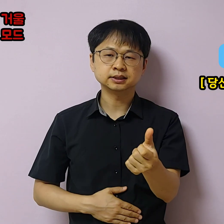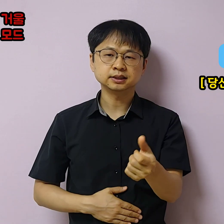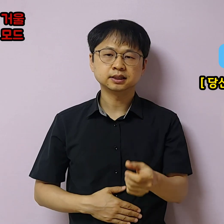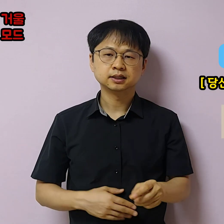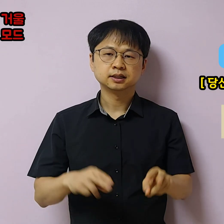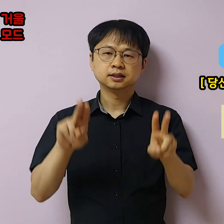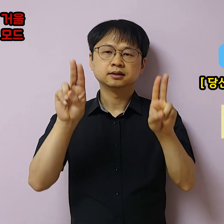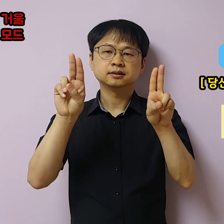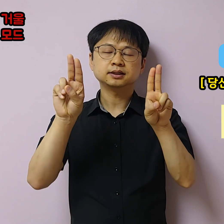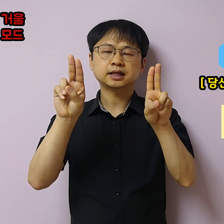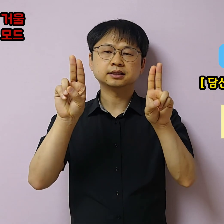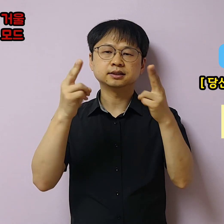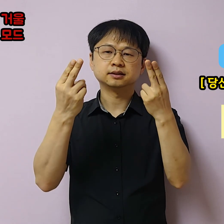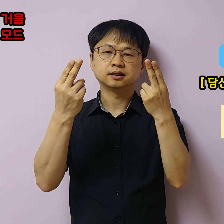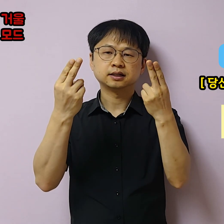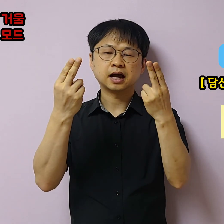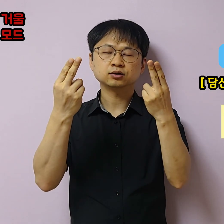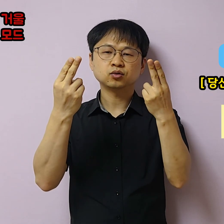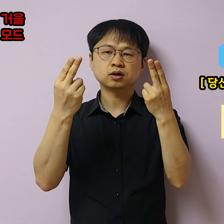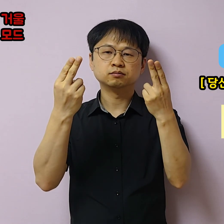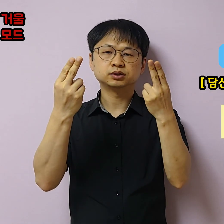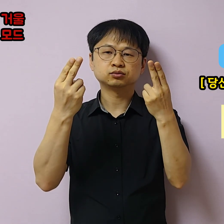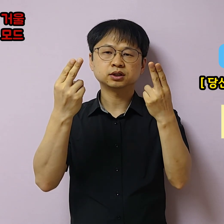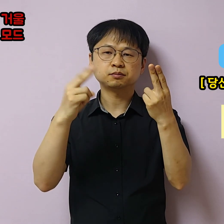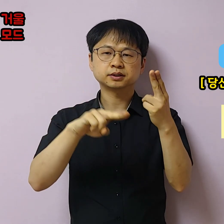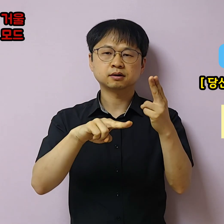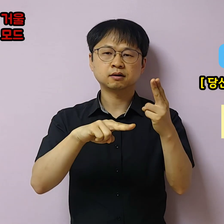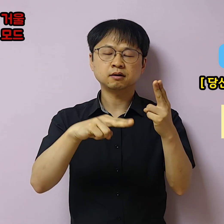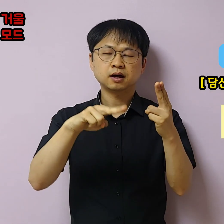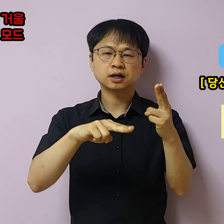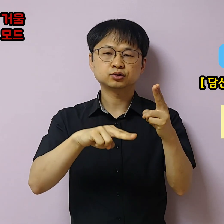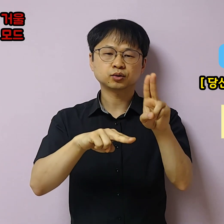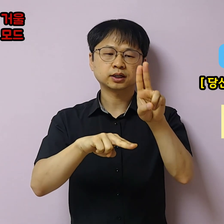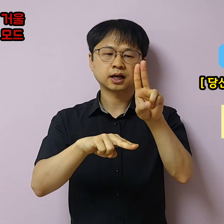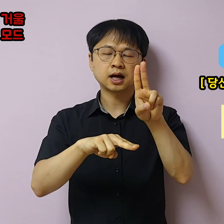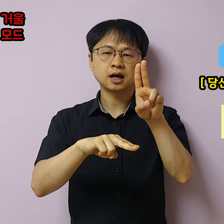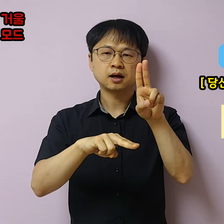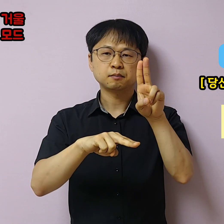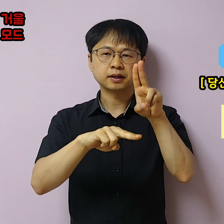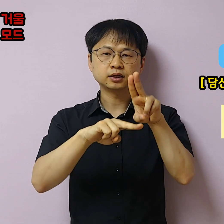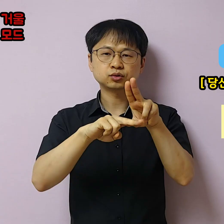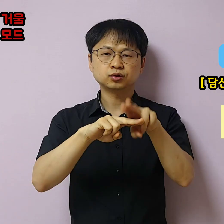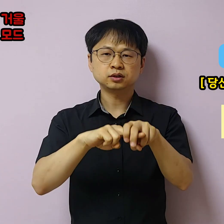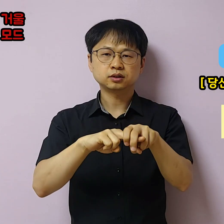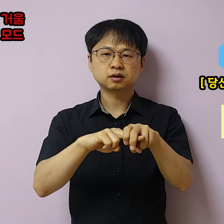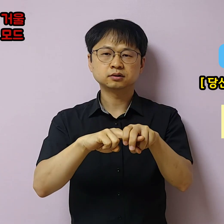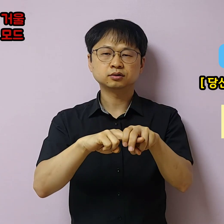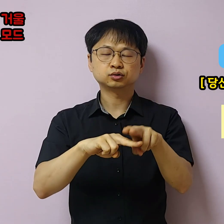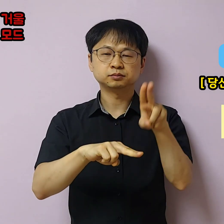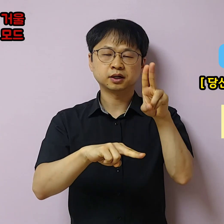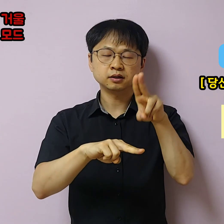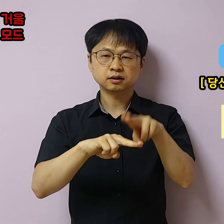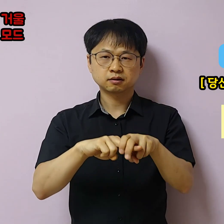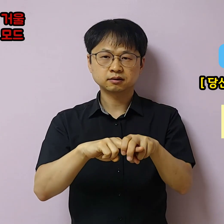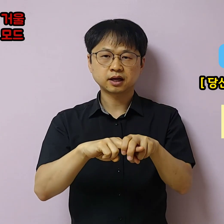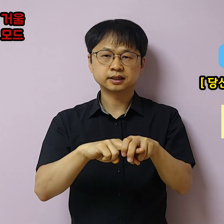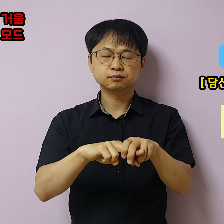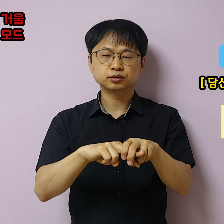작은, 의자는 양손 검지 중지를 펴서 한쪽에다가 반대쪽을 걸터주시면 걸터 앉는